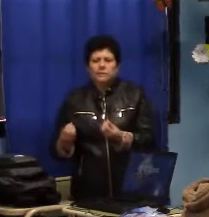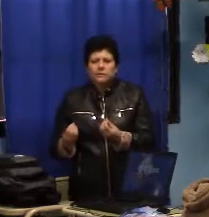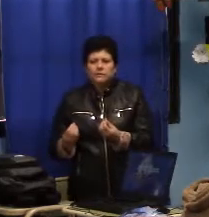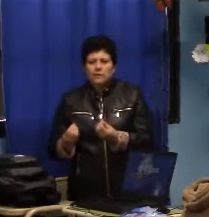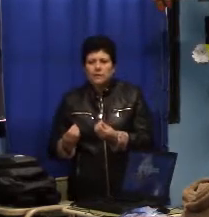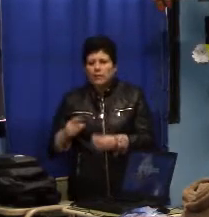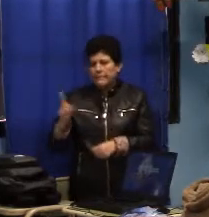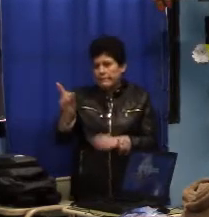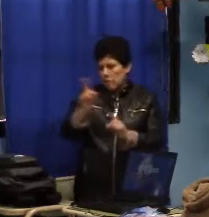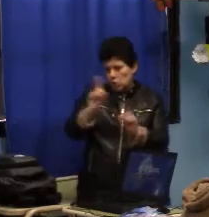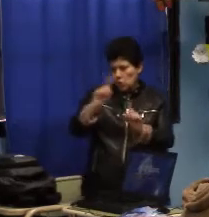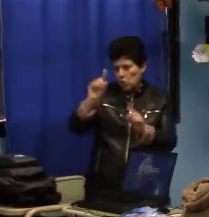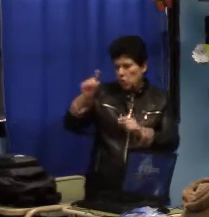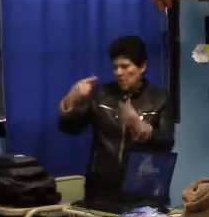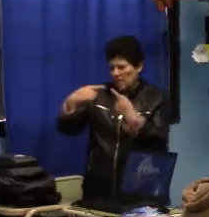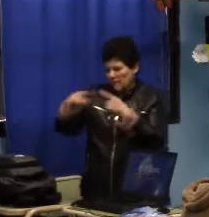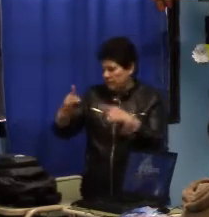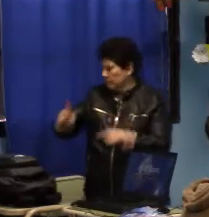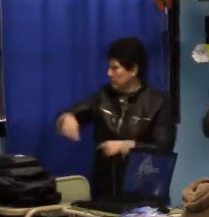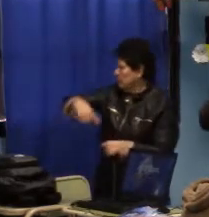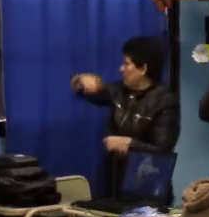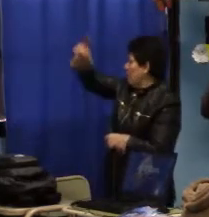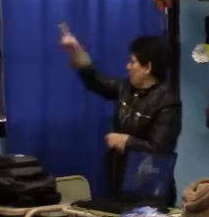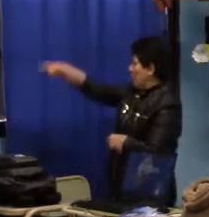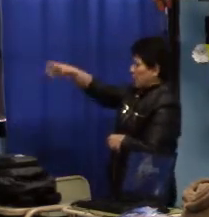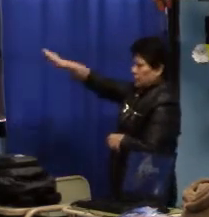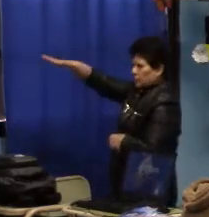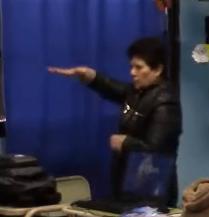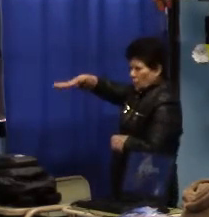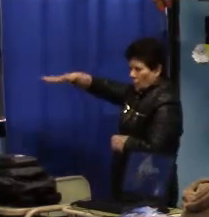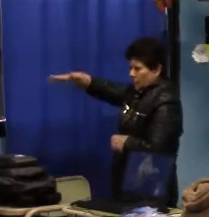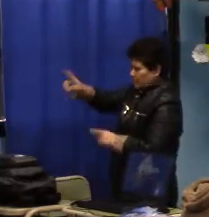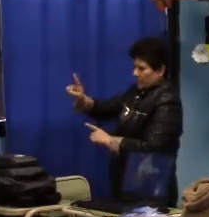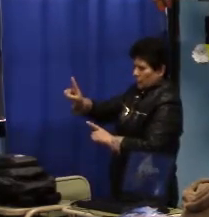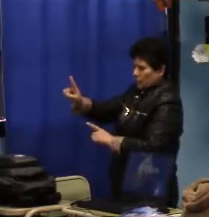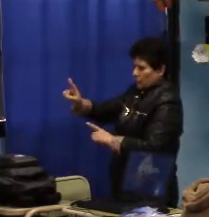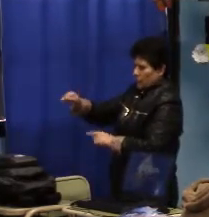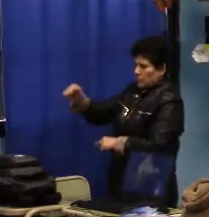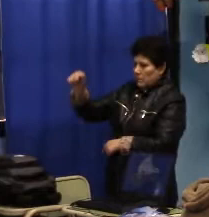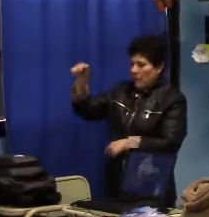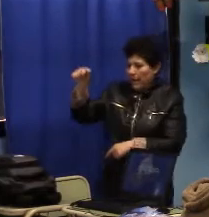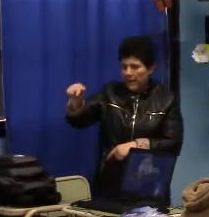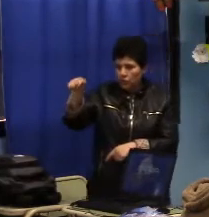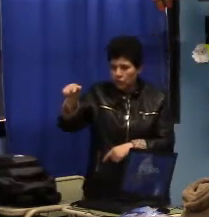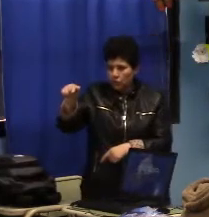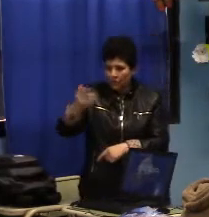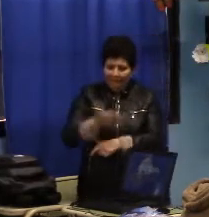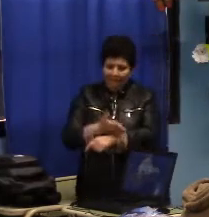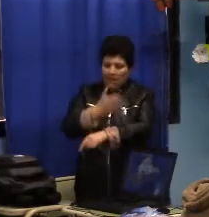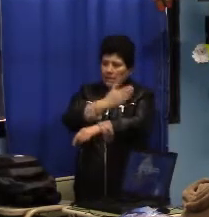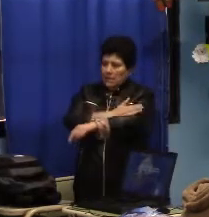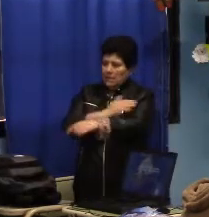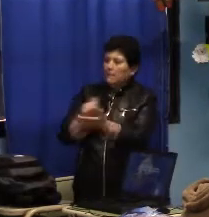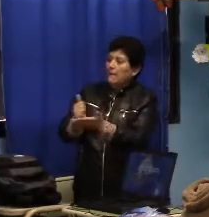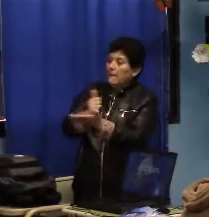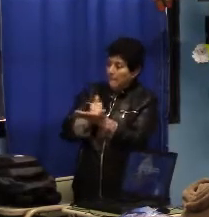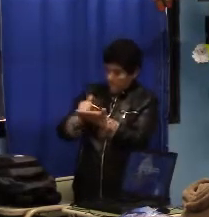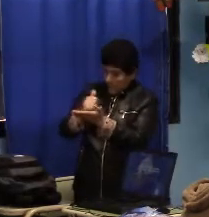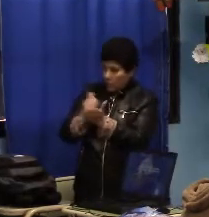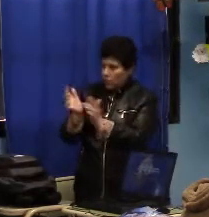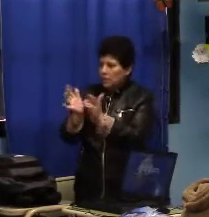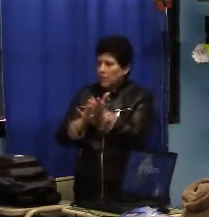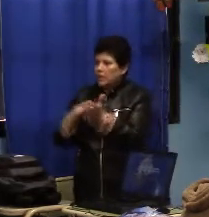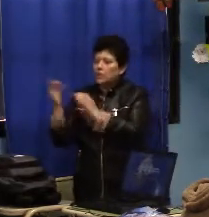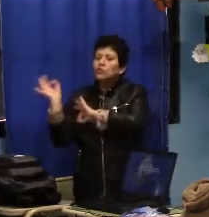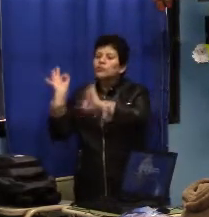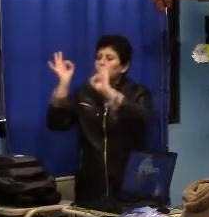mundo. En otras palabras, apenas terminó el chasco, los chasqueados pensaron que su misión era